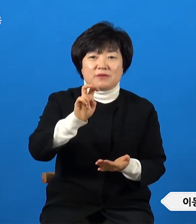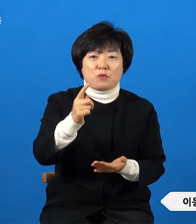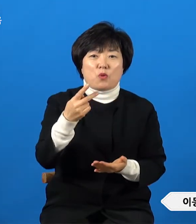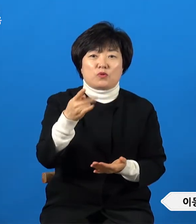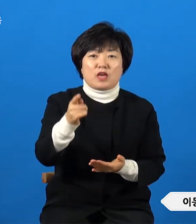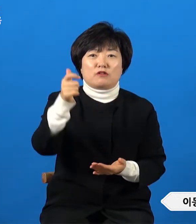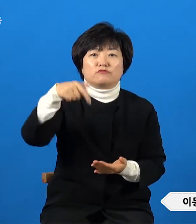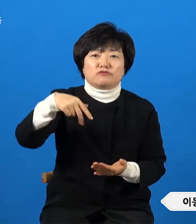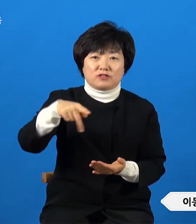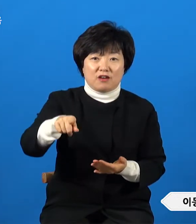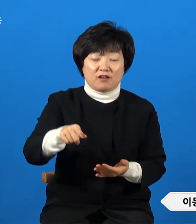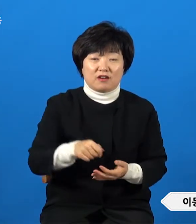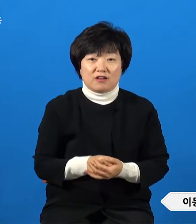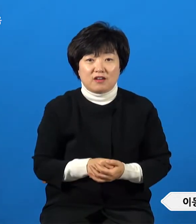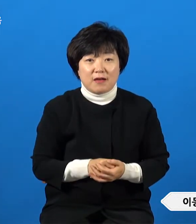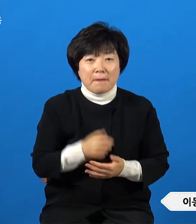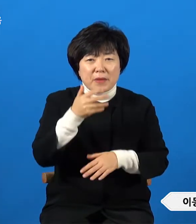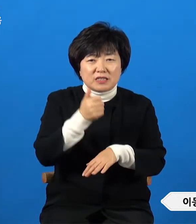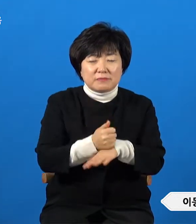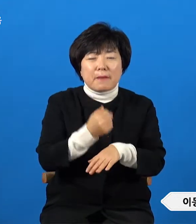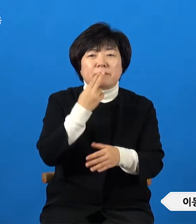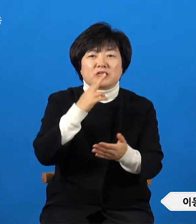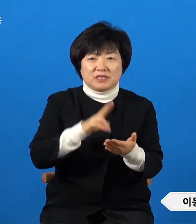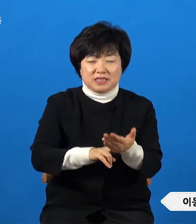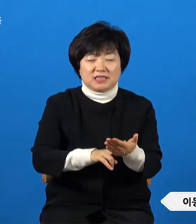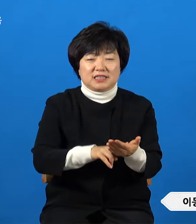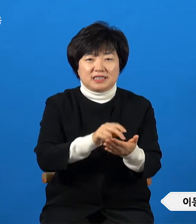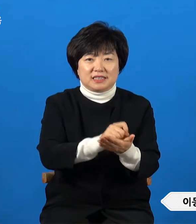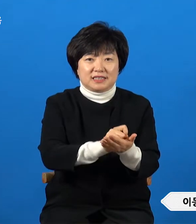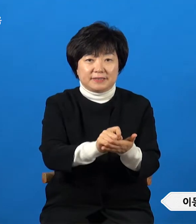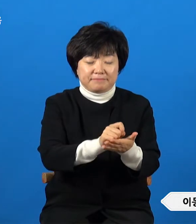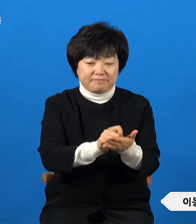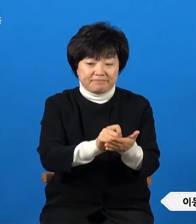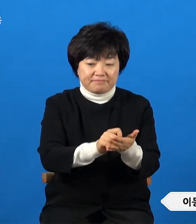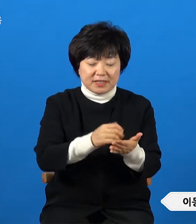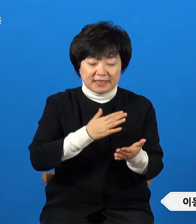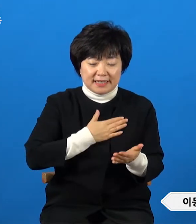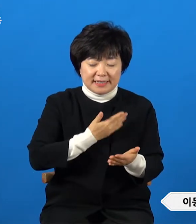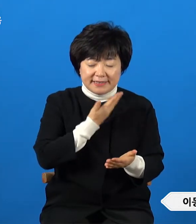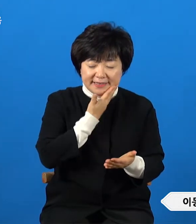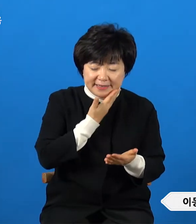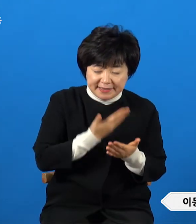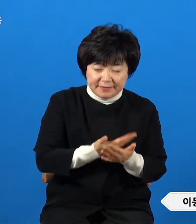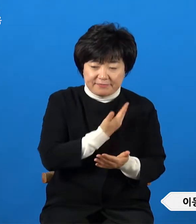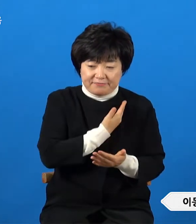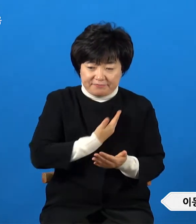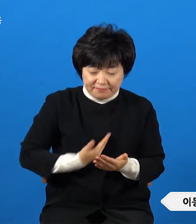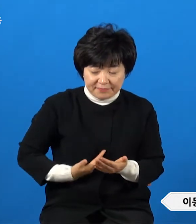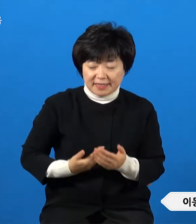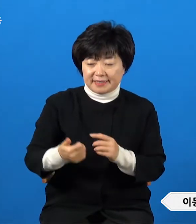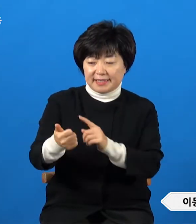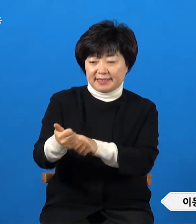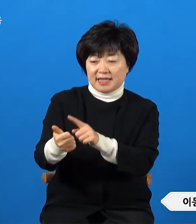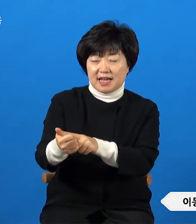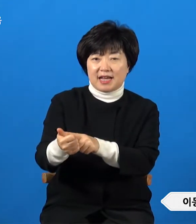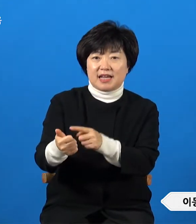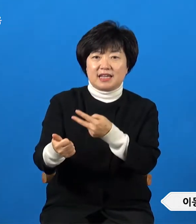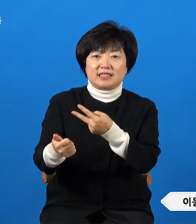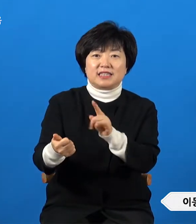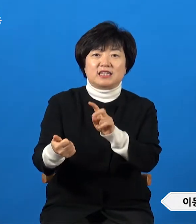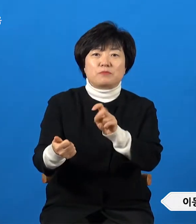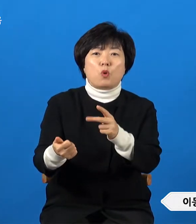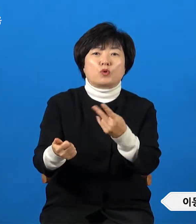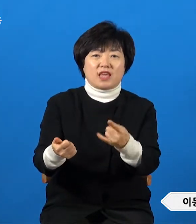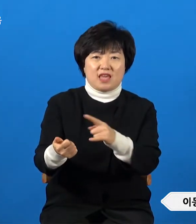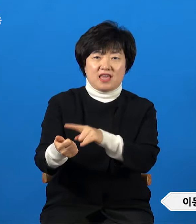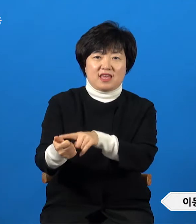편지. 자, 이 마지막 편지에서 바울은 그렇게도 아끼던 제자 사랑하는 디모데에게 마지막